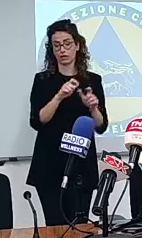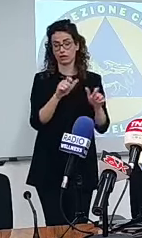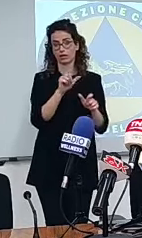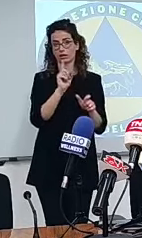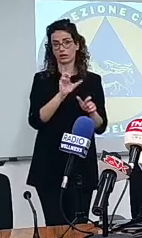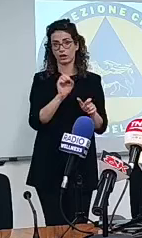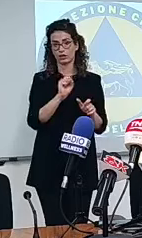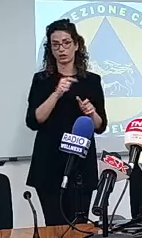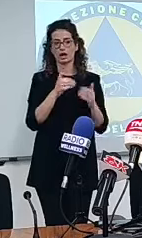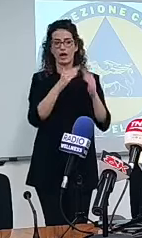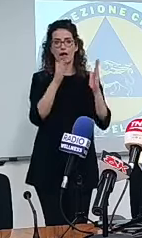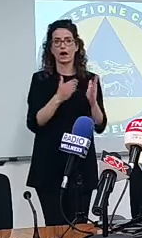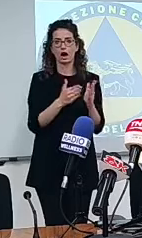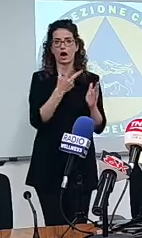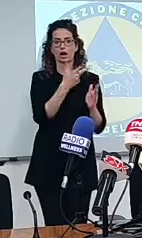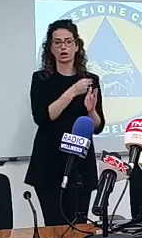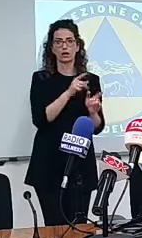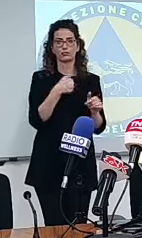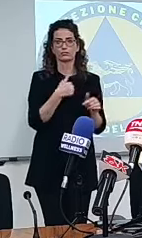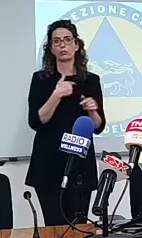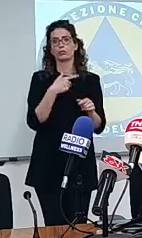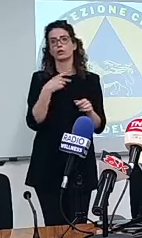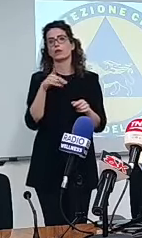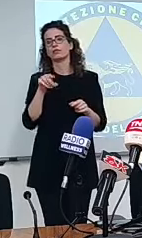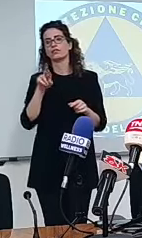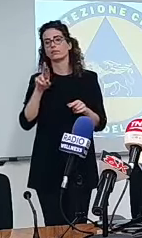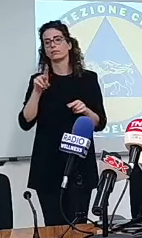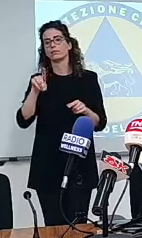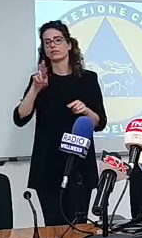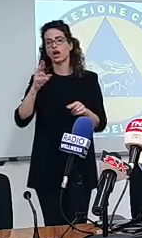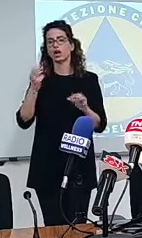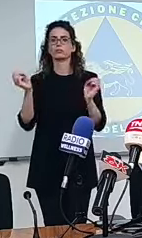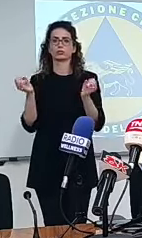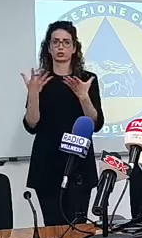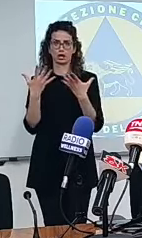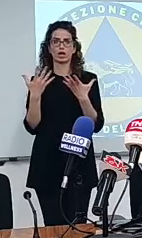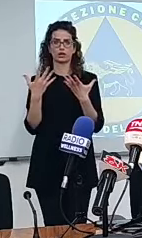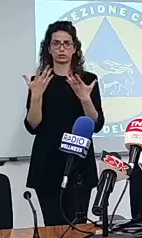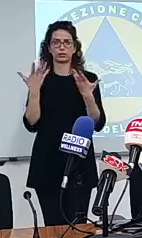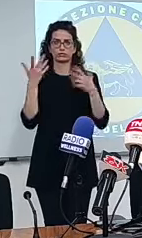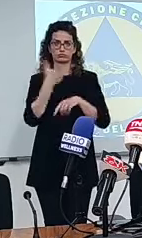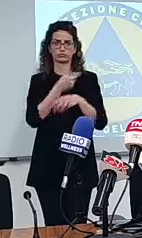sono andati a domicilio, quindi hanno vaccinato anche con Pfizer o Moderna, quindi con gli altri due